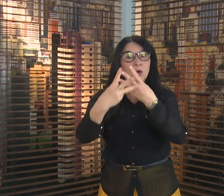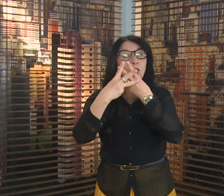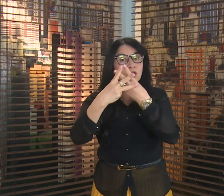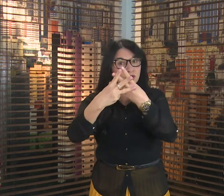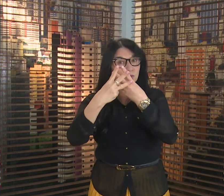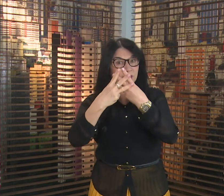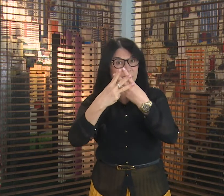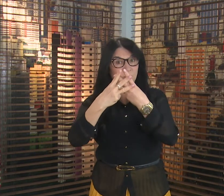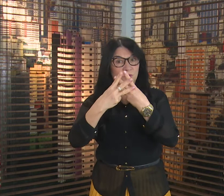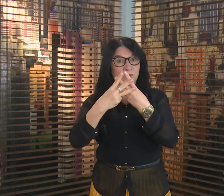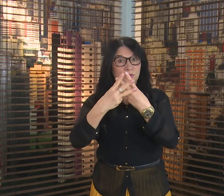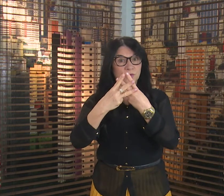os judeus